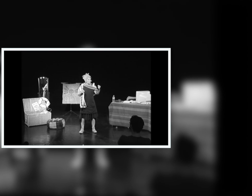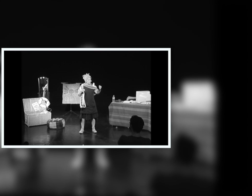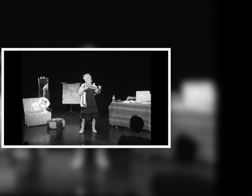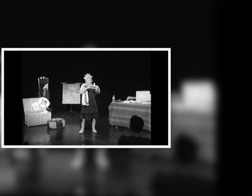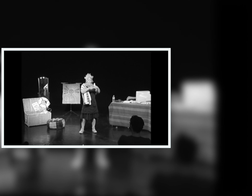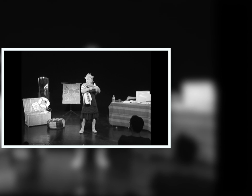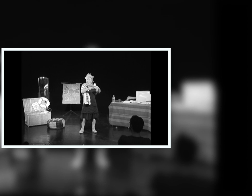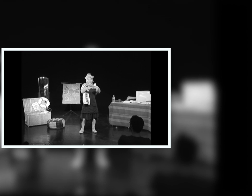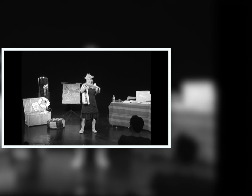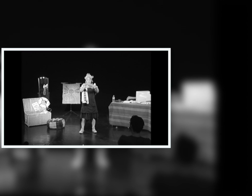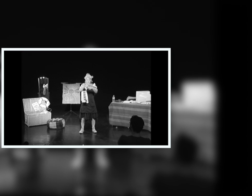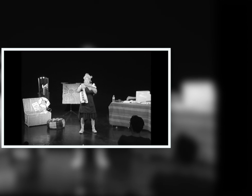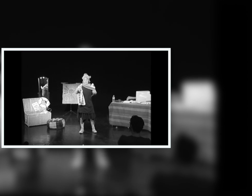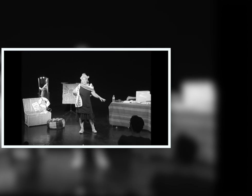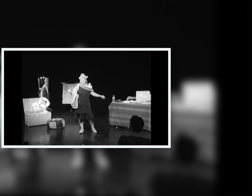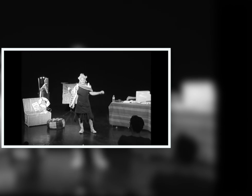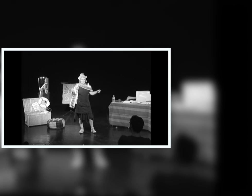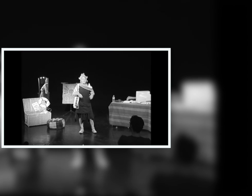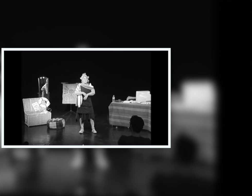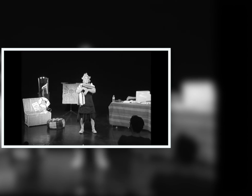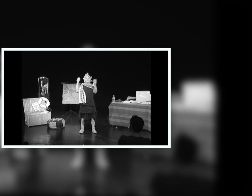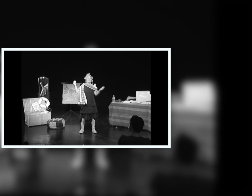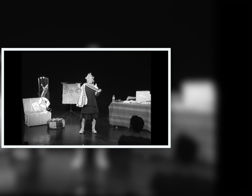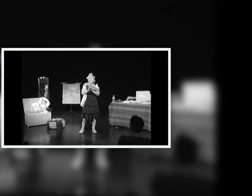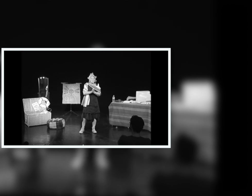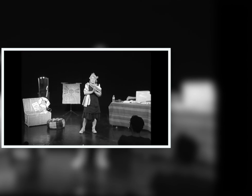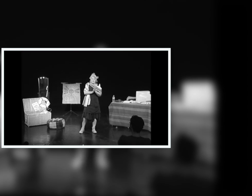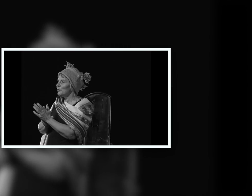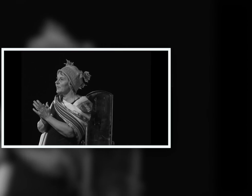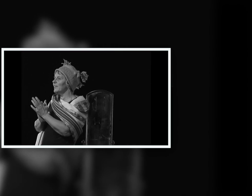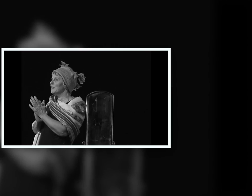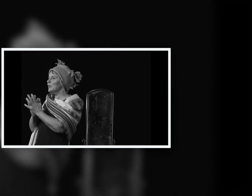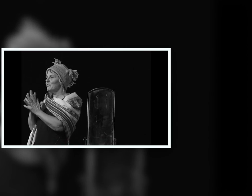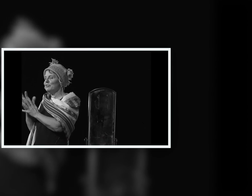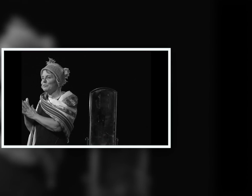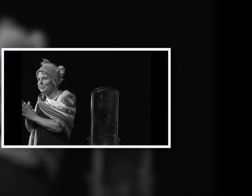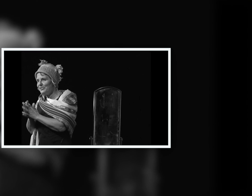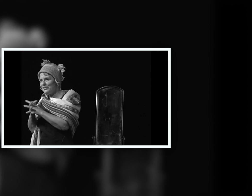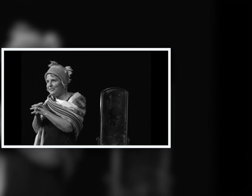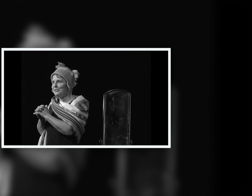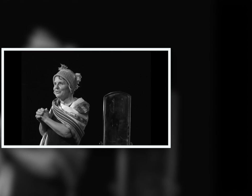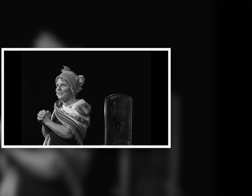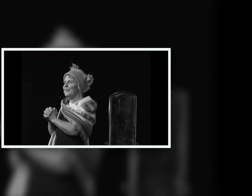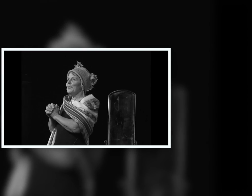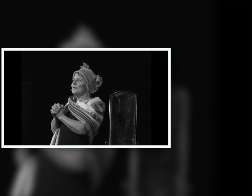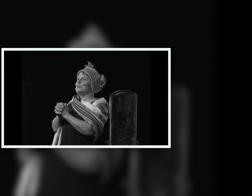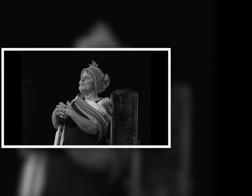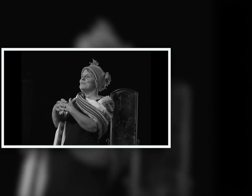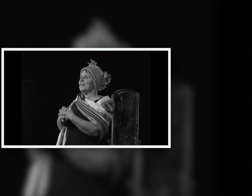souvent l'absurdité d'un monde et les solutions pour y remédier. Les gesticulants naissent d'une formation donnée par une scope bretonne, le pavé,